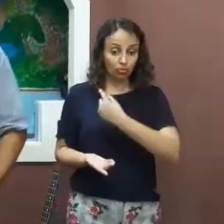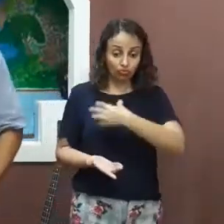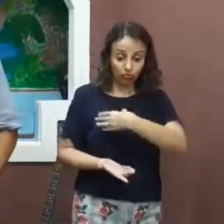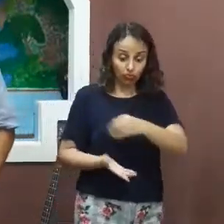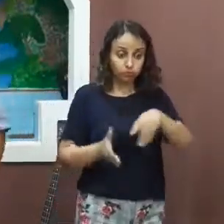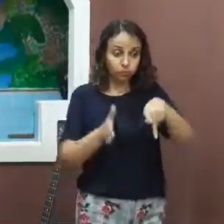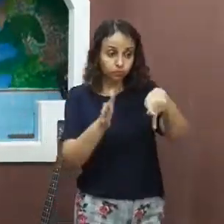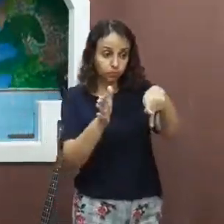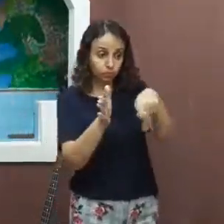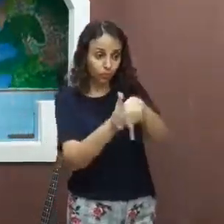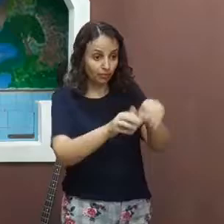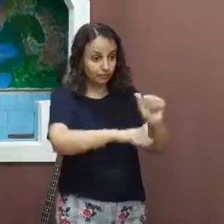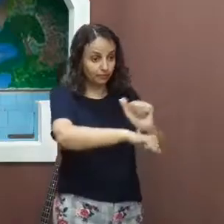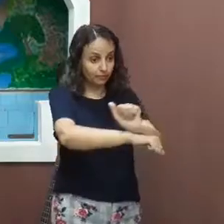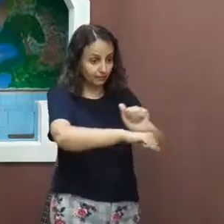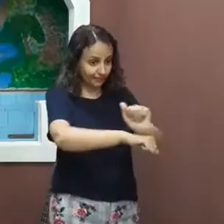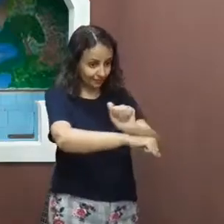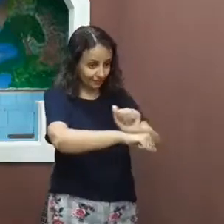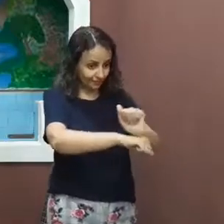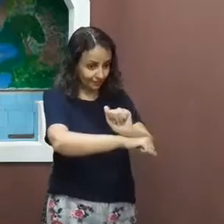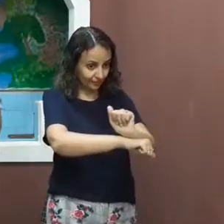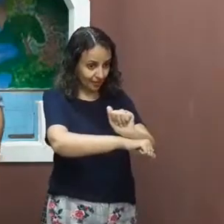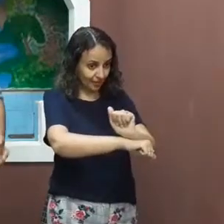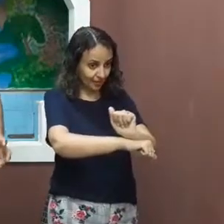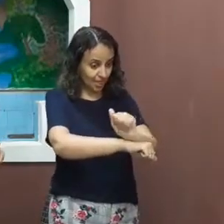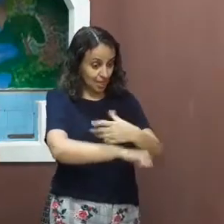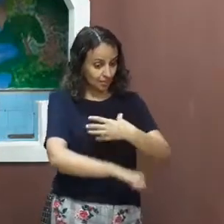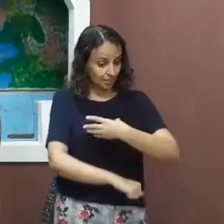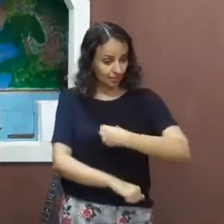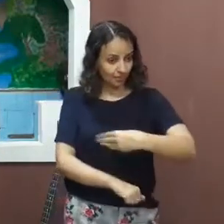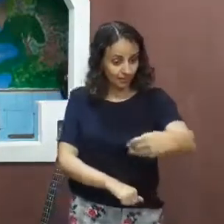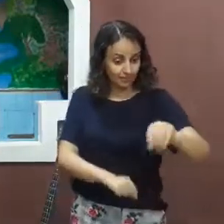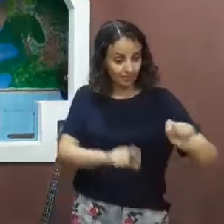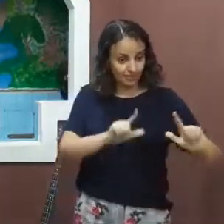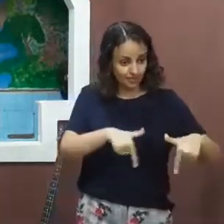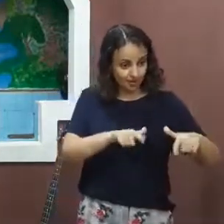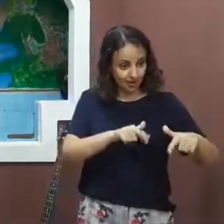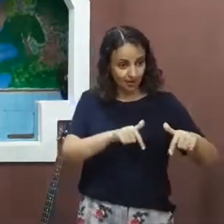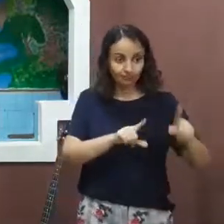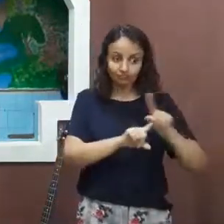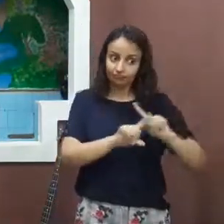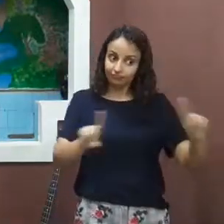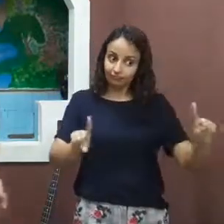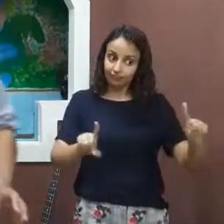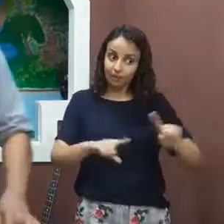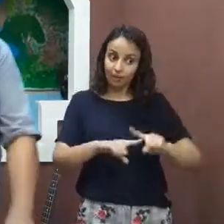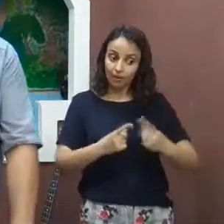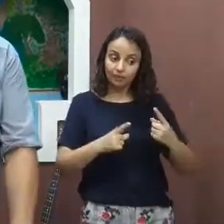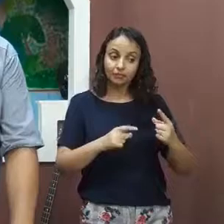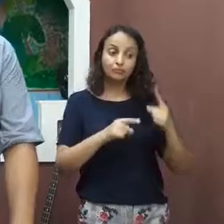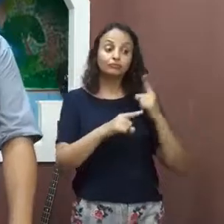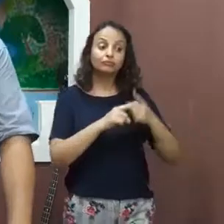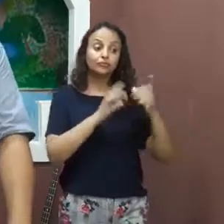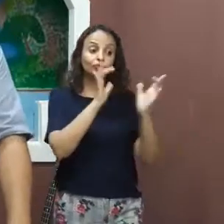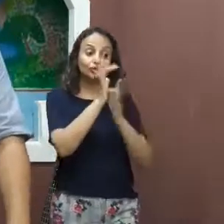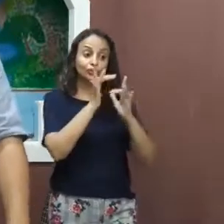Abraão, não da descendência de Israel, mas por adoção a Cristo. Então nós temos